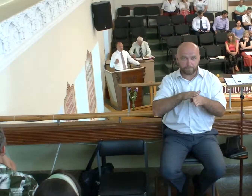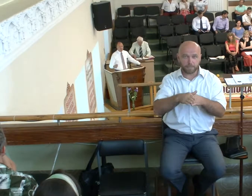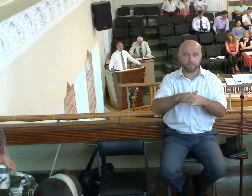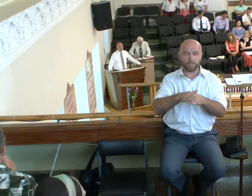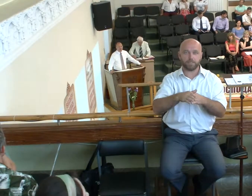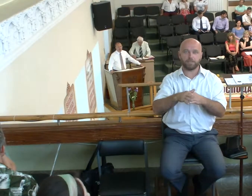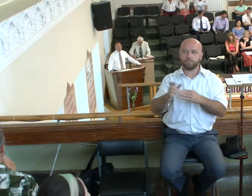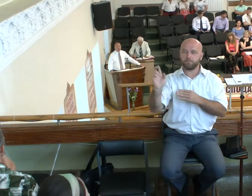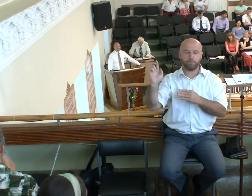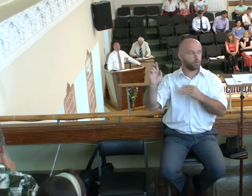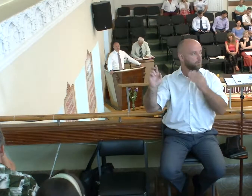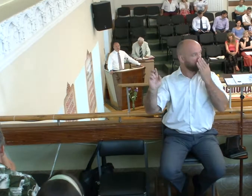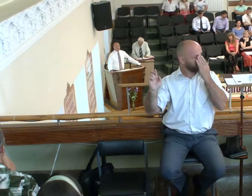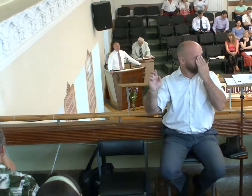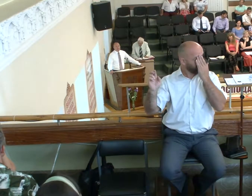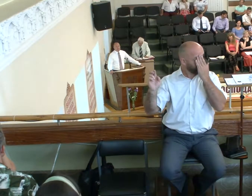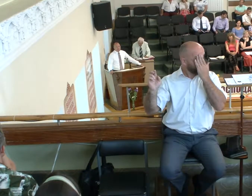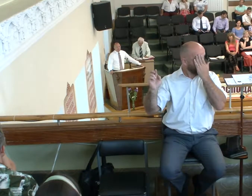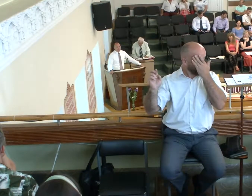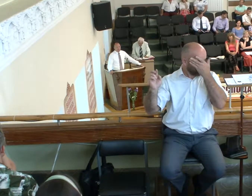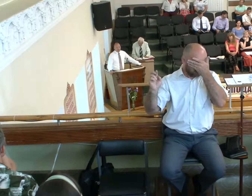поразмышляем. В продолжении пути